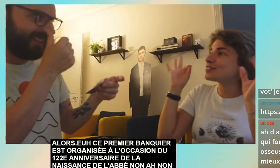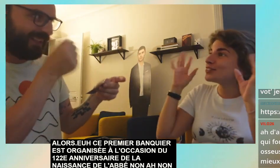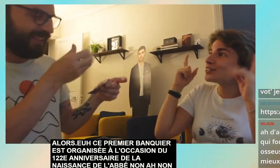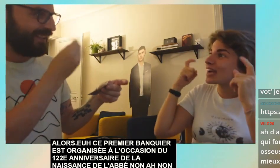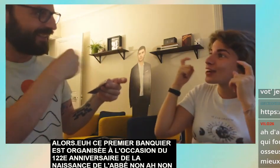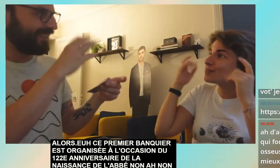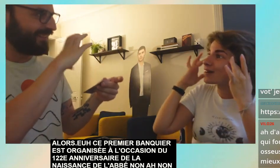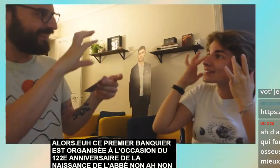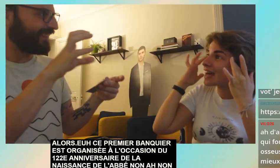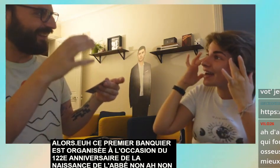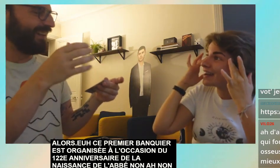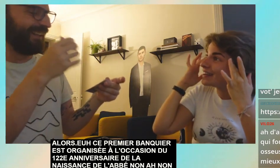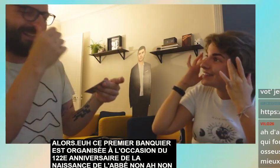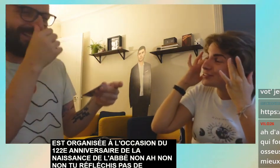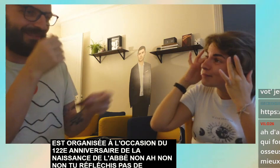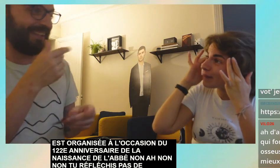de calculateur. Il n'y a pas.